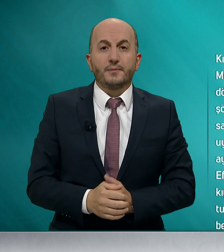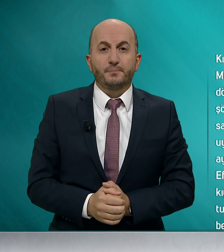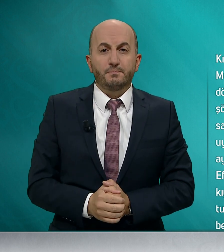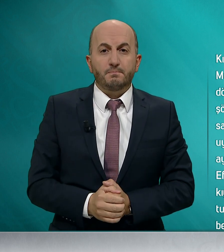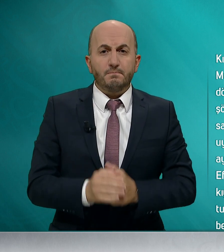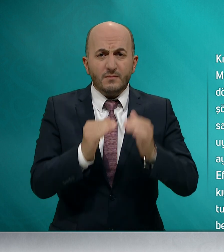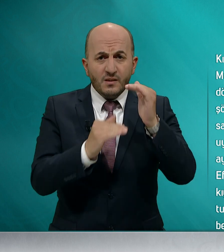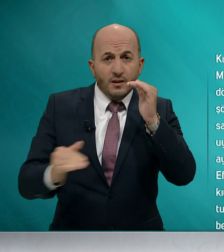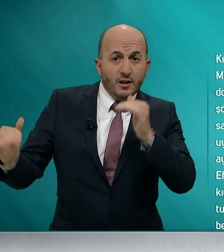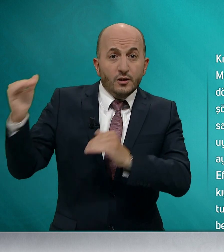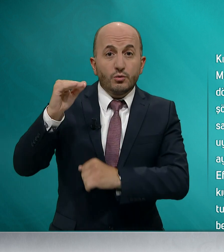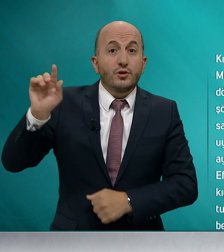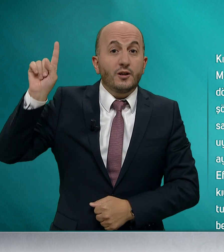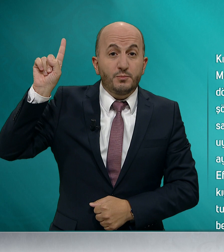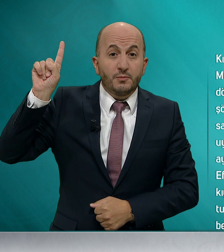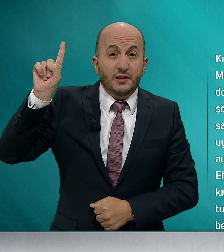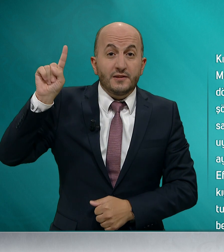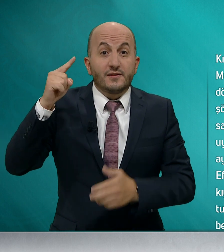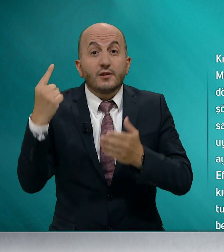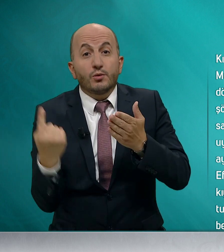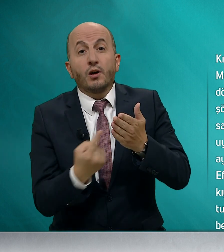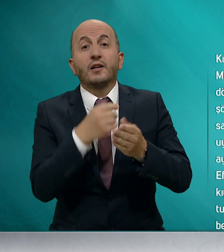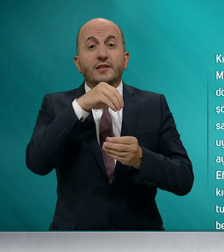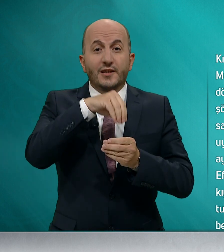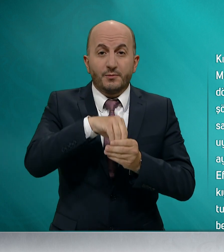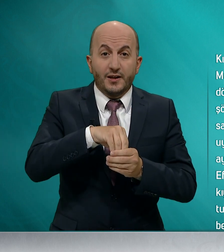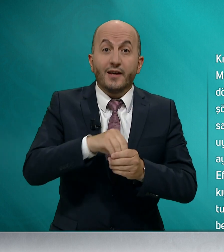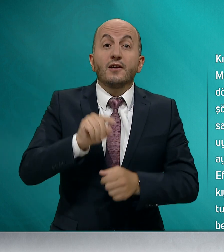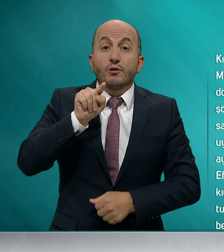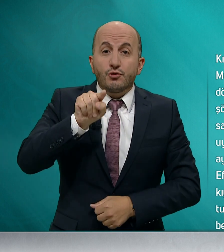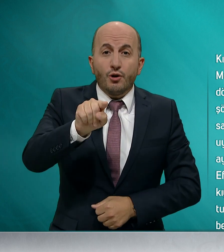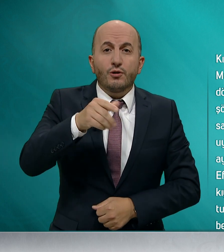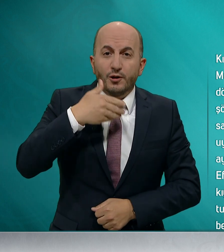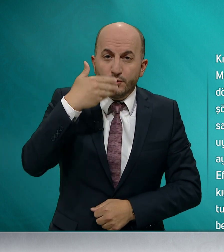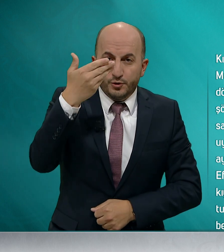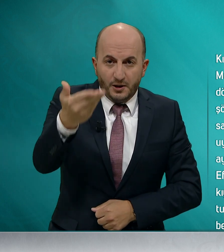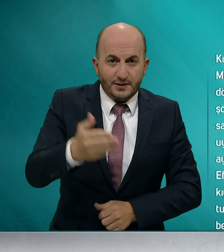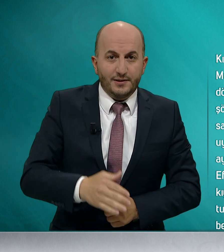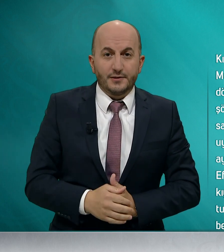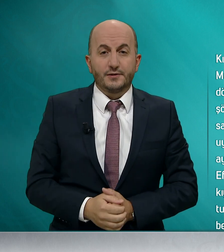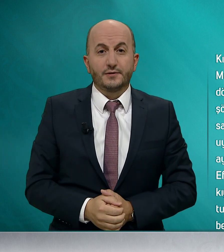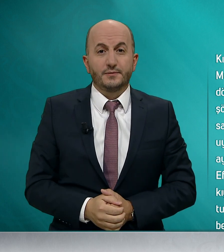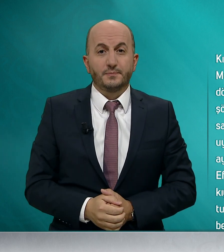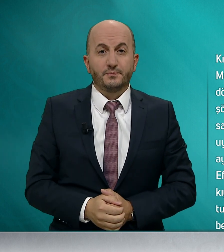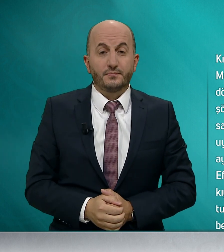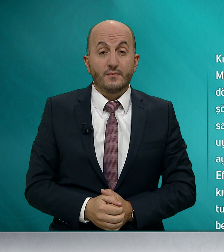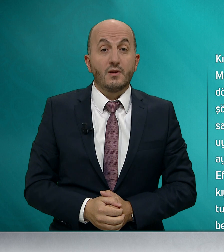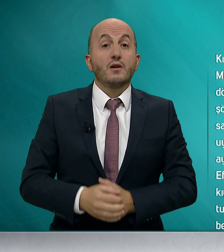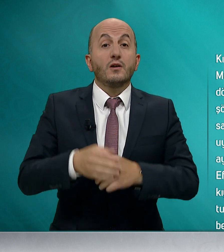biridir. Yüce Rabbimiz Kur'an-ı Kerim'de şöyle buyurmaktadır.